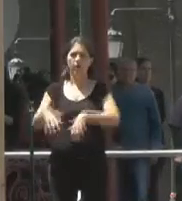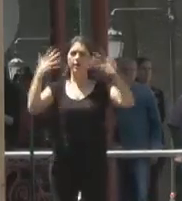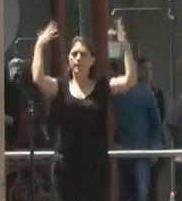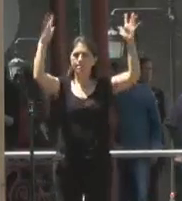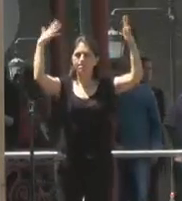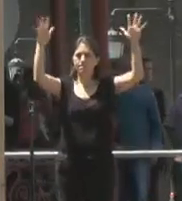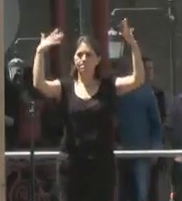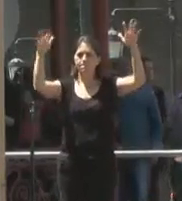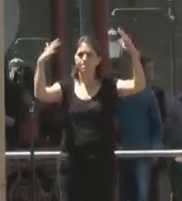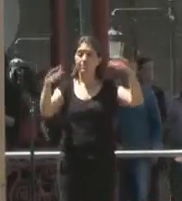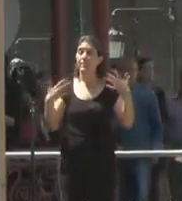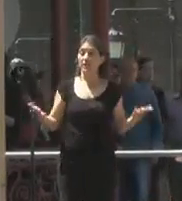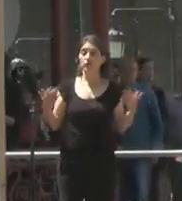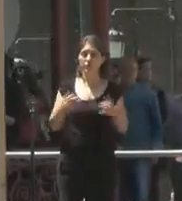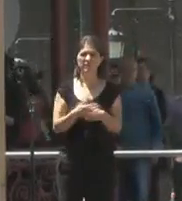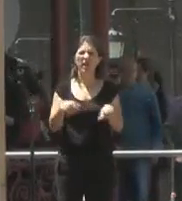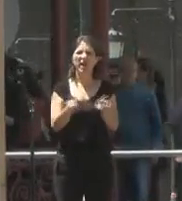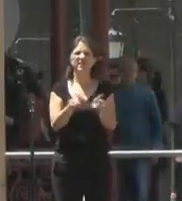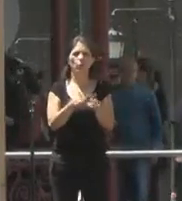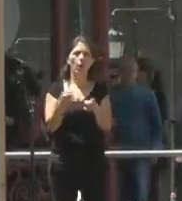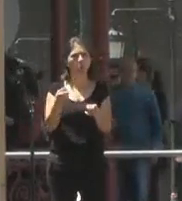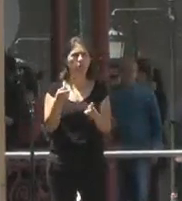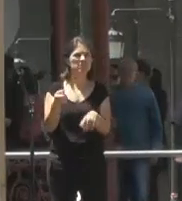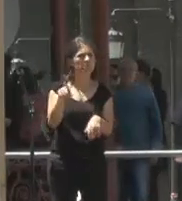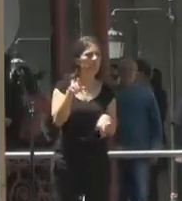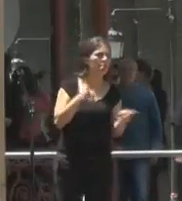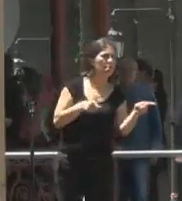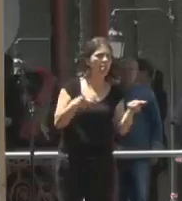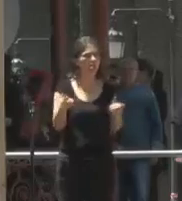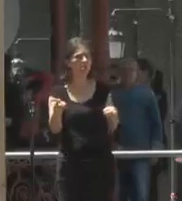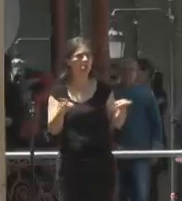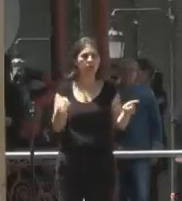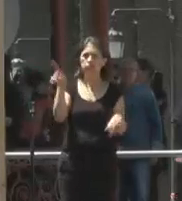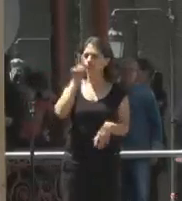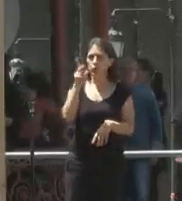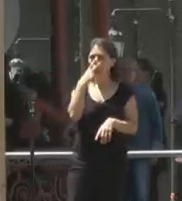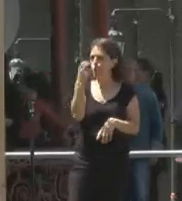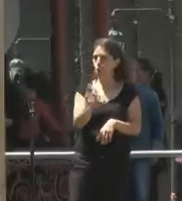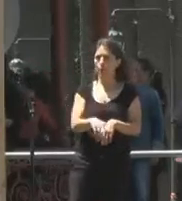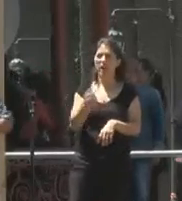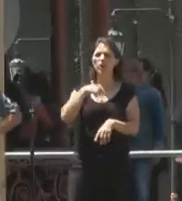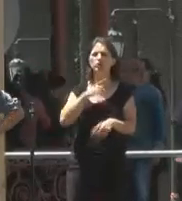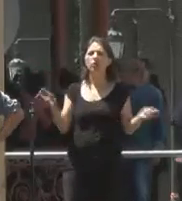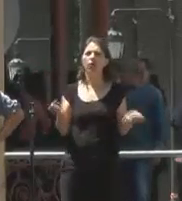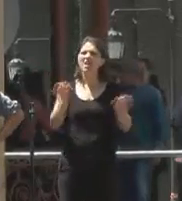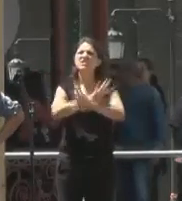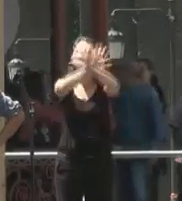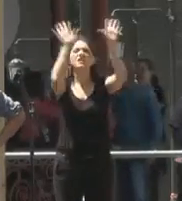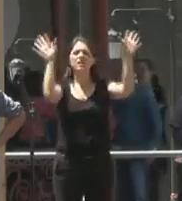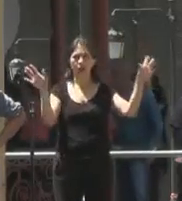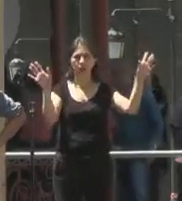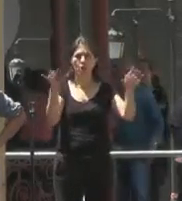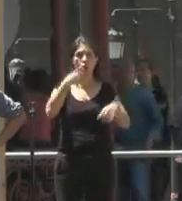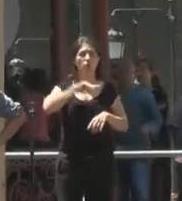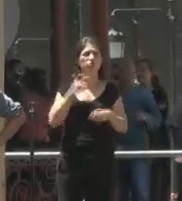Y para eso no valen las indefiniciones. Nos habéis visto hacer una campaña nítida en la que no hemos